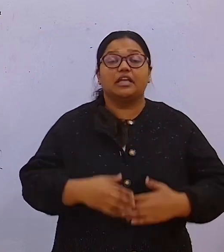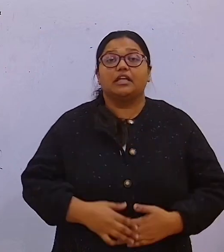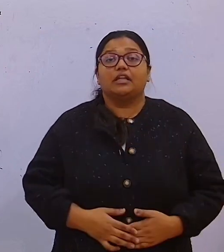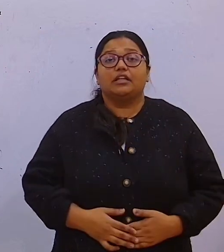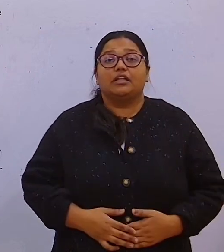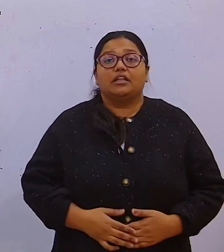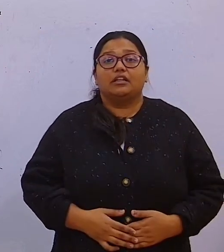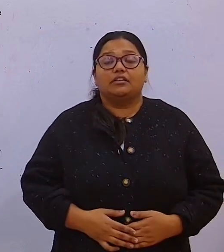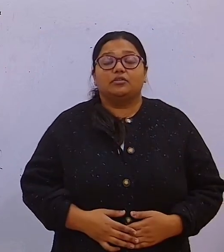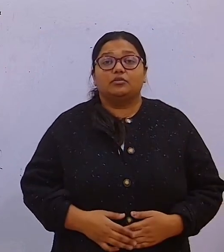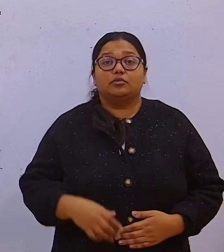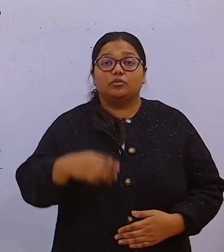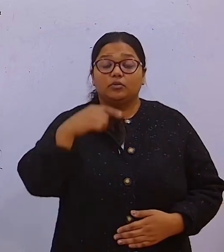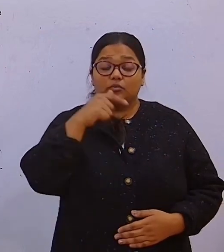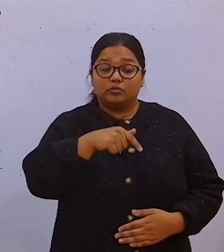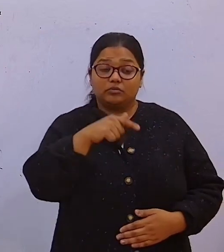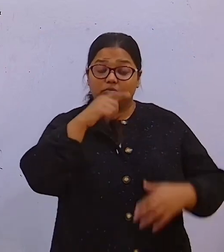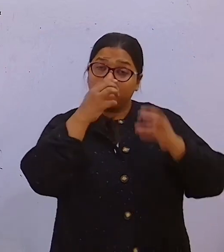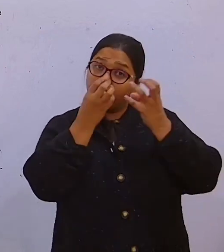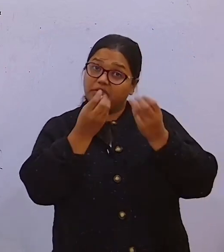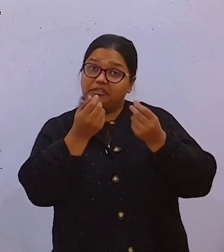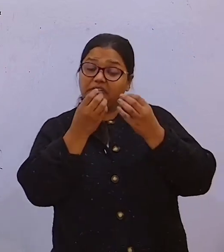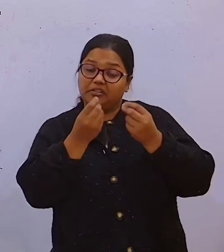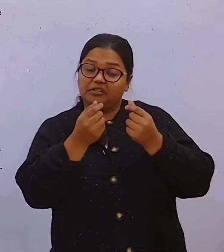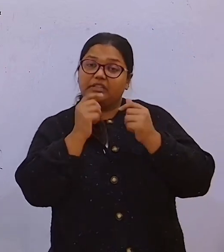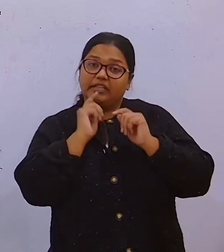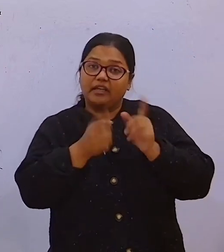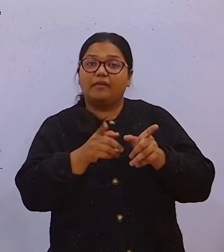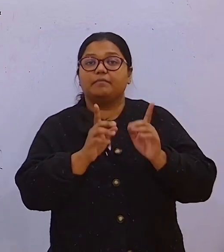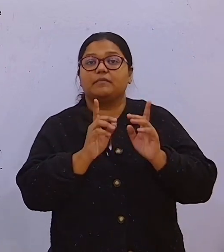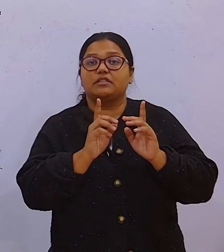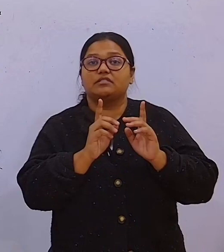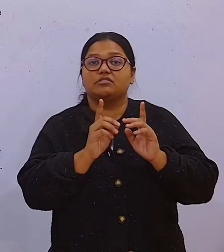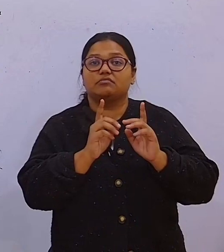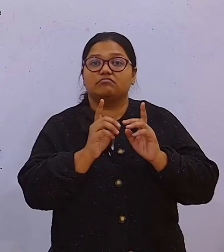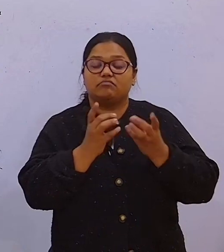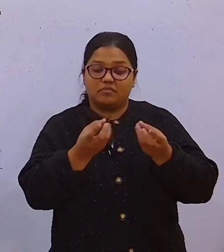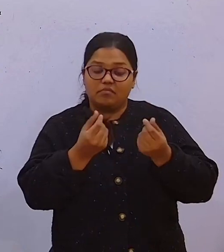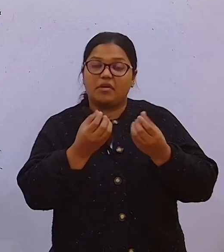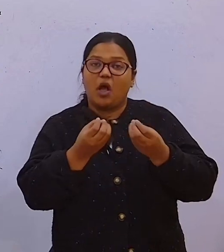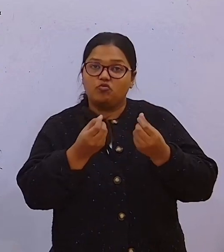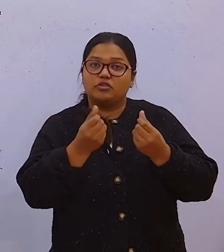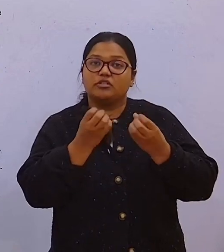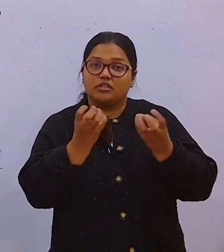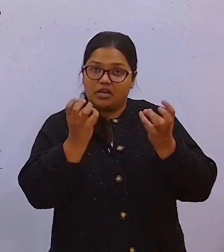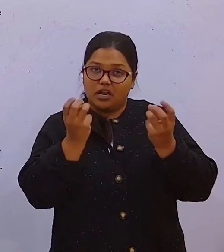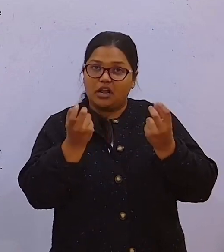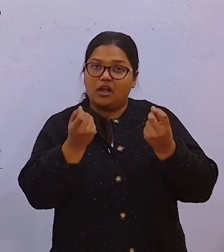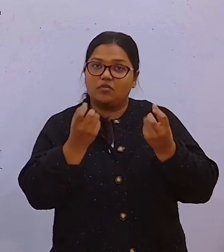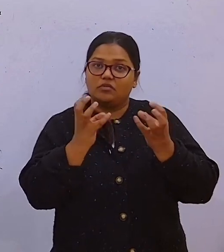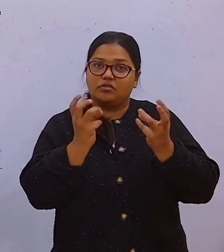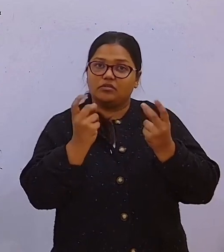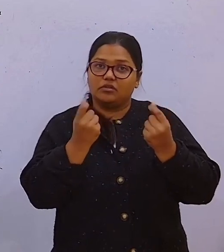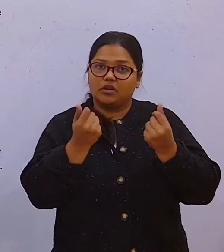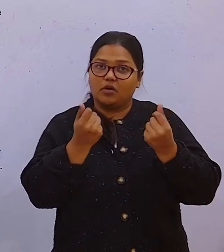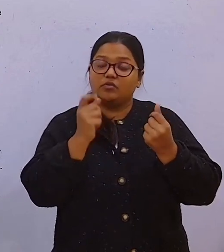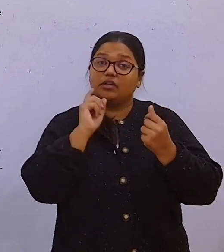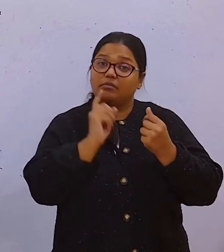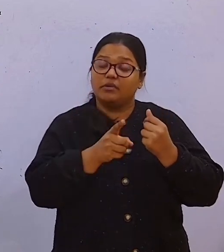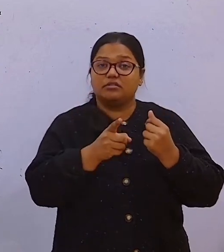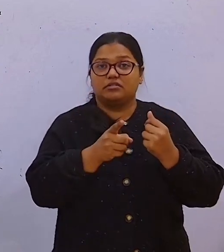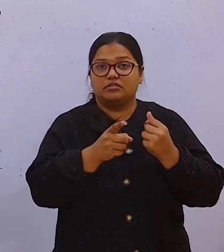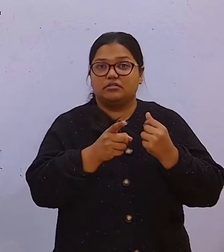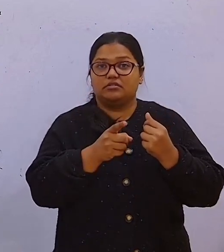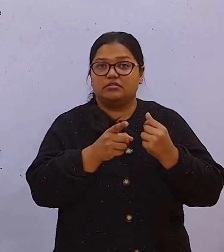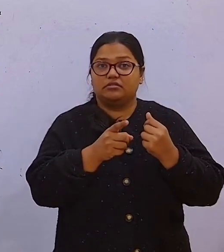ठीक है, तो गिनती कराने के लिए हमको क्या लिखना पड़ेगा, अ लॉफ ऑफ, अ पीस ऑफ,